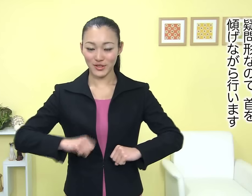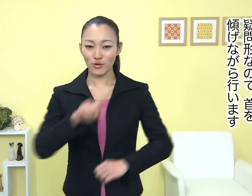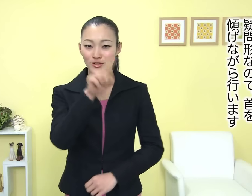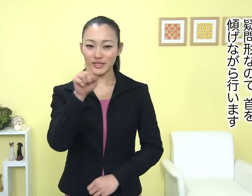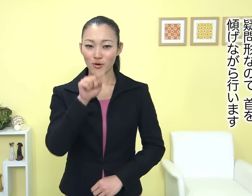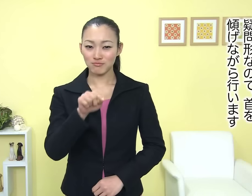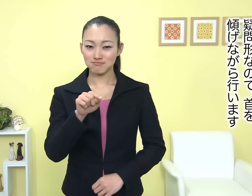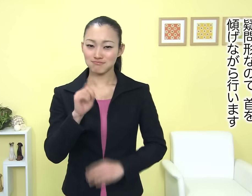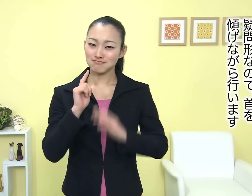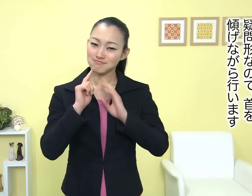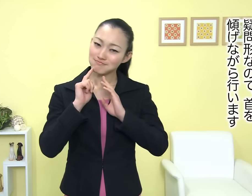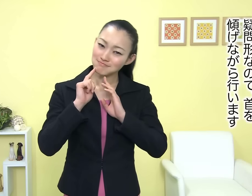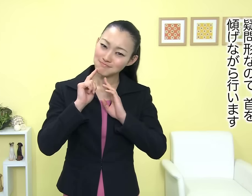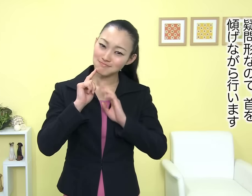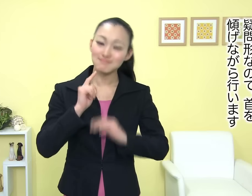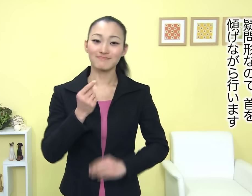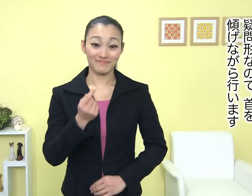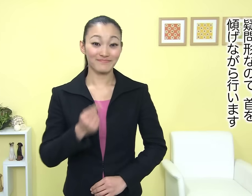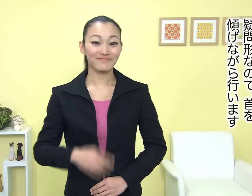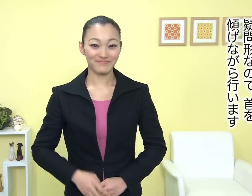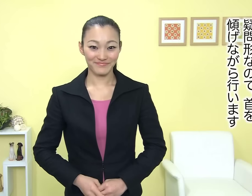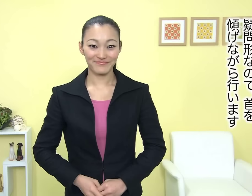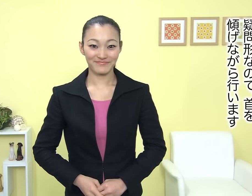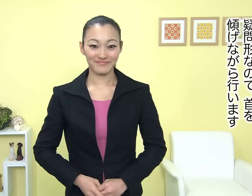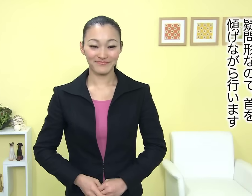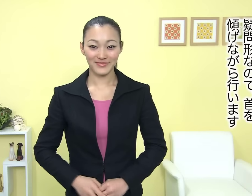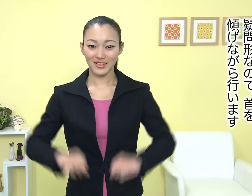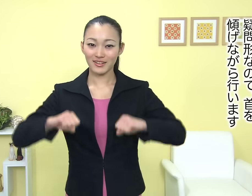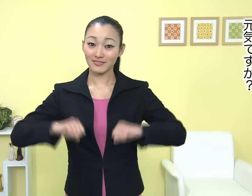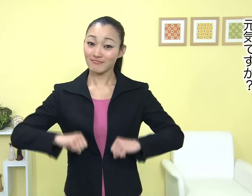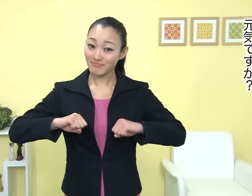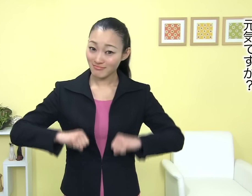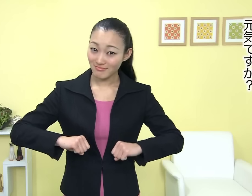疑問形なので首をかしげながら行います。